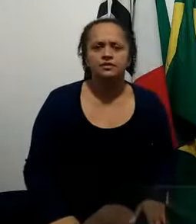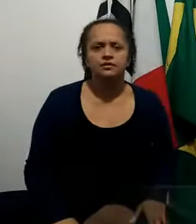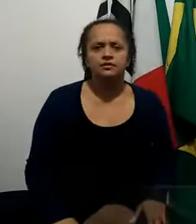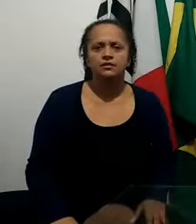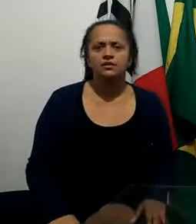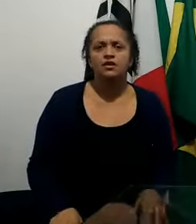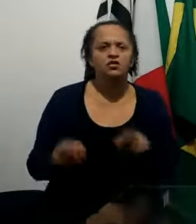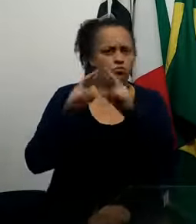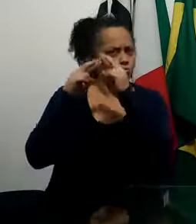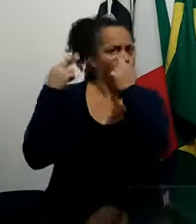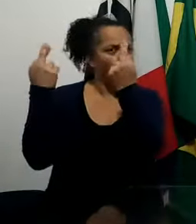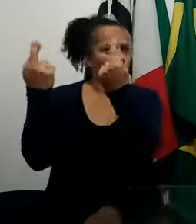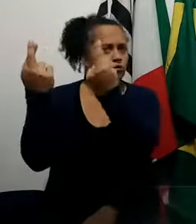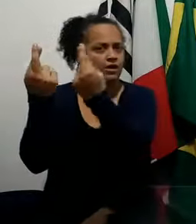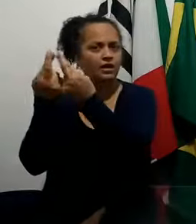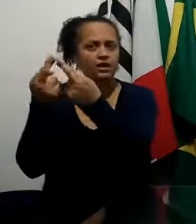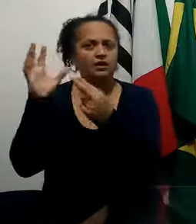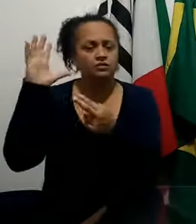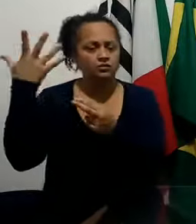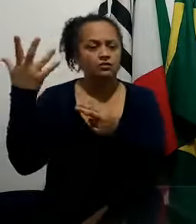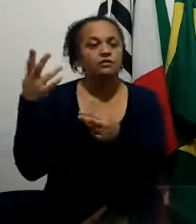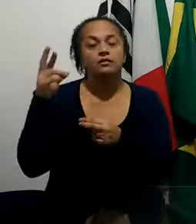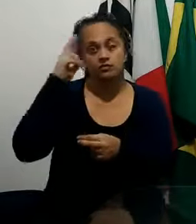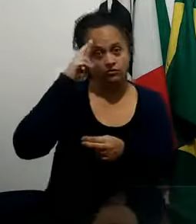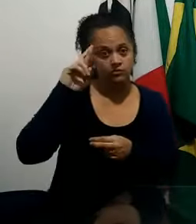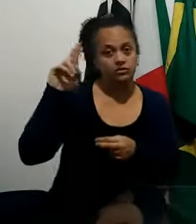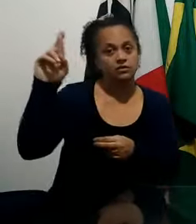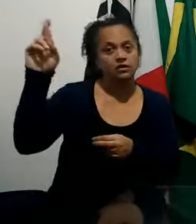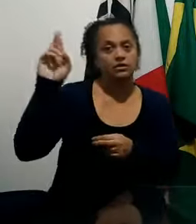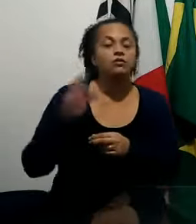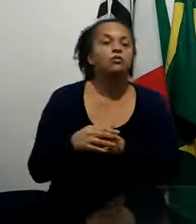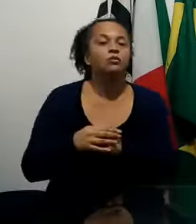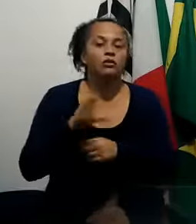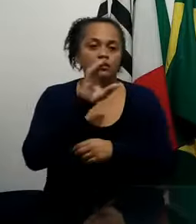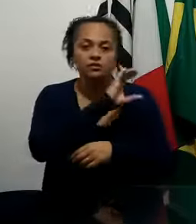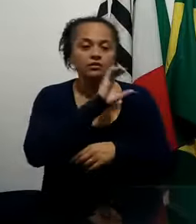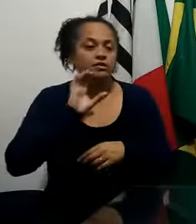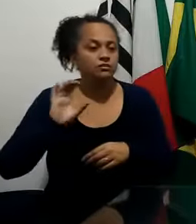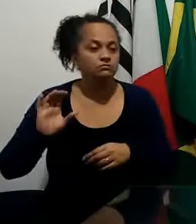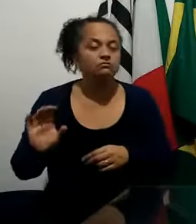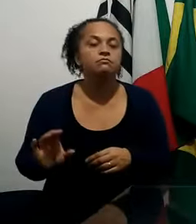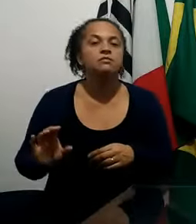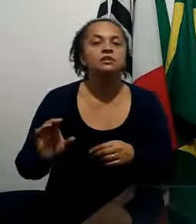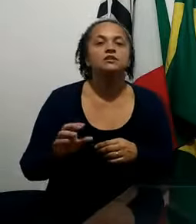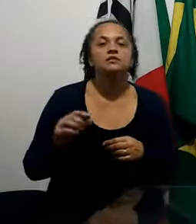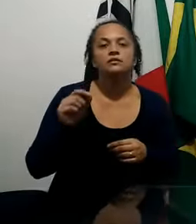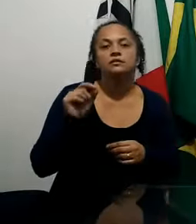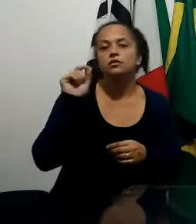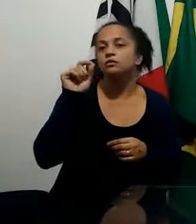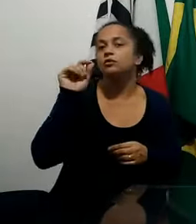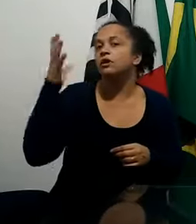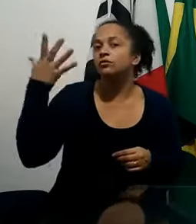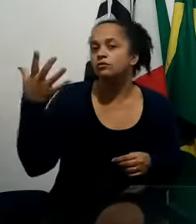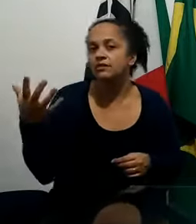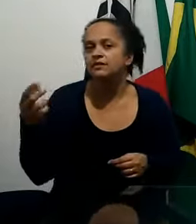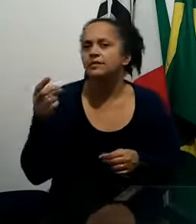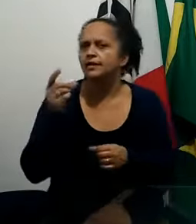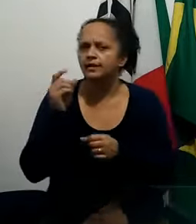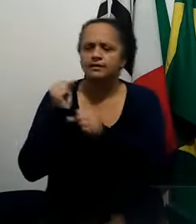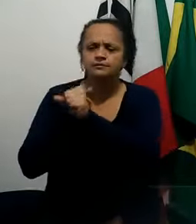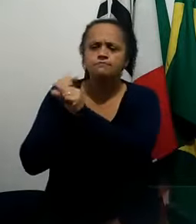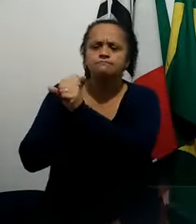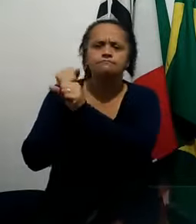nosso Senhor e do seu Cristo, e ele reinará pelos séculos dos séculos. E esse é o anúncio